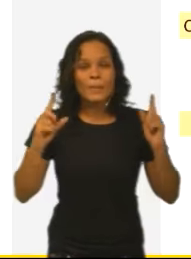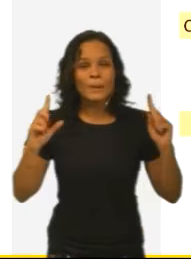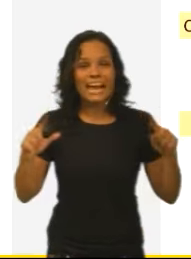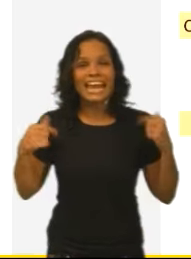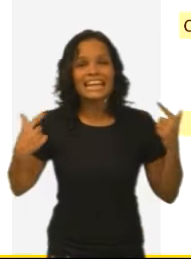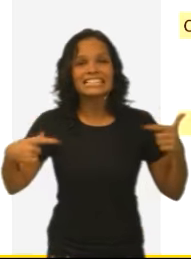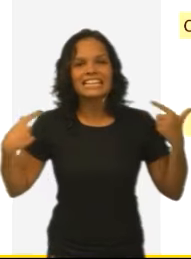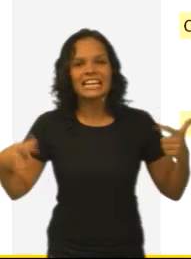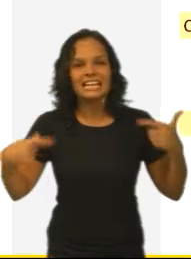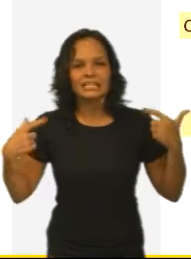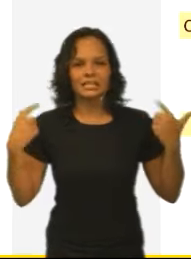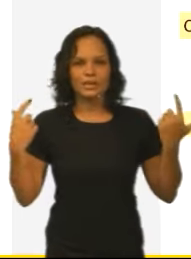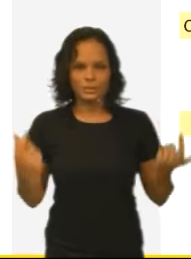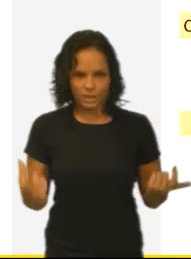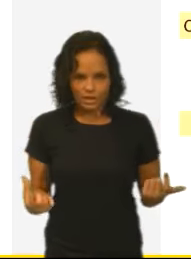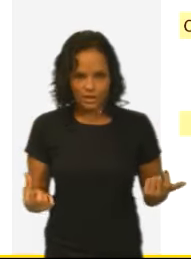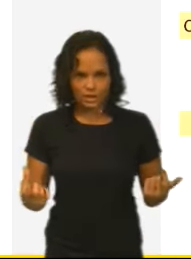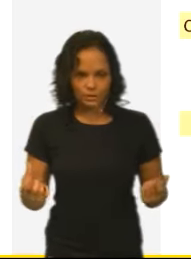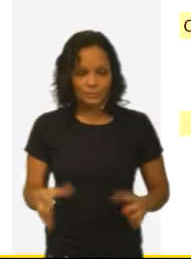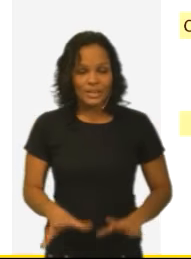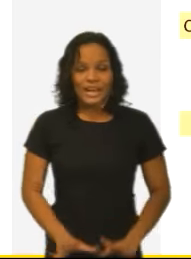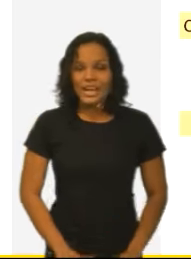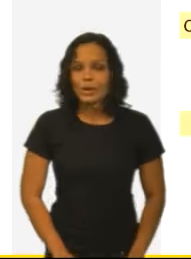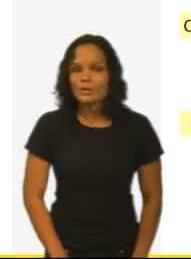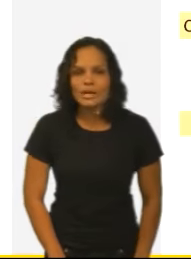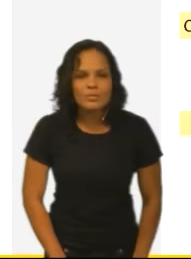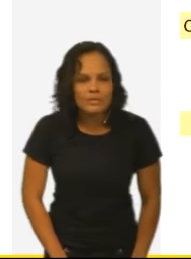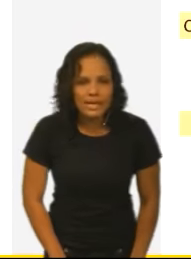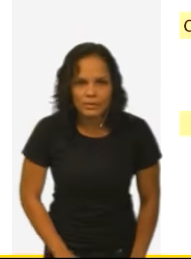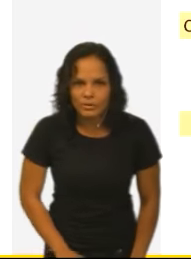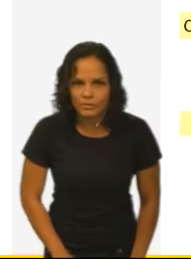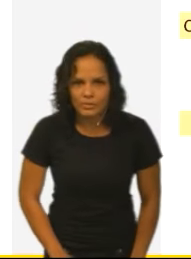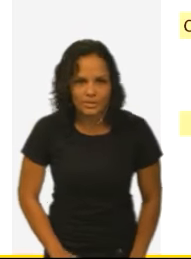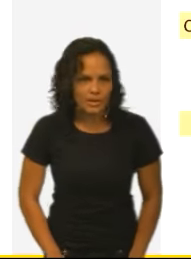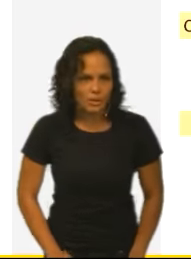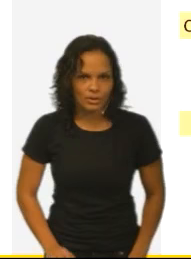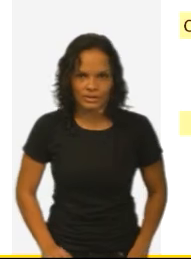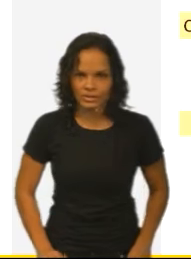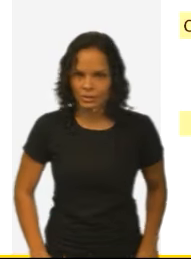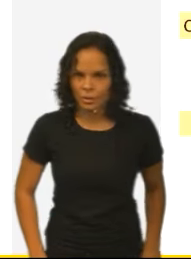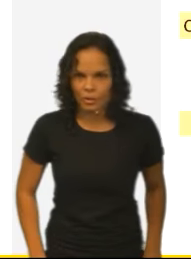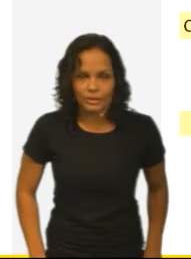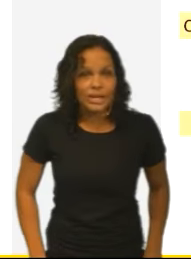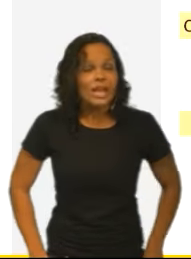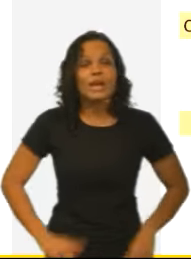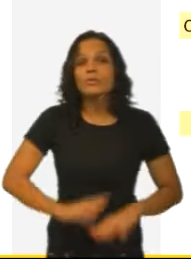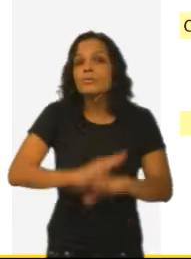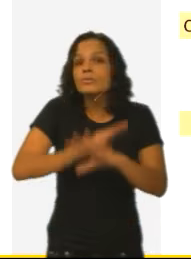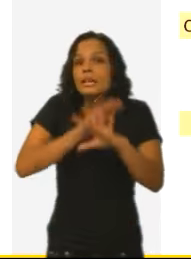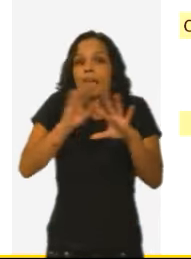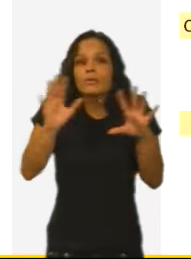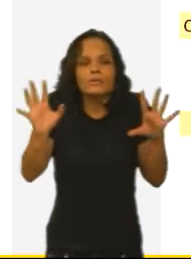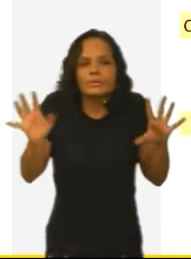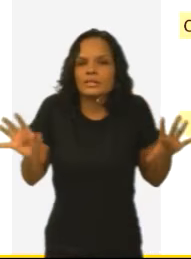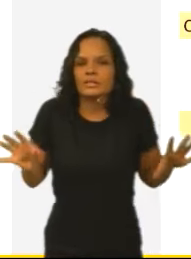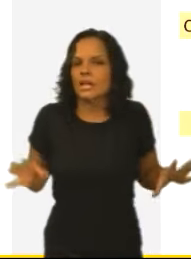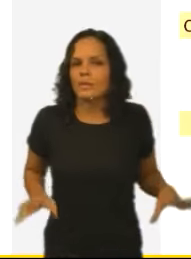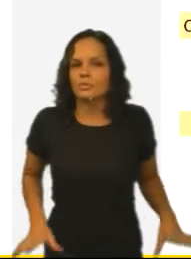para esclarecer o sentido. Eu não quero que vocês decorem esse nome. Eu não quero que vocês saibam isso